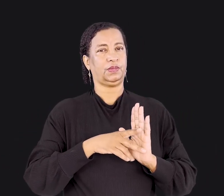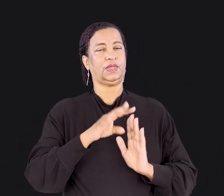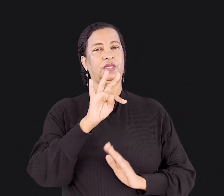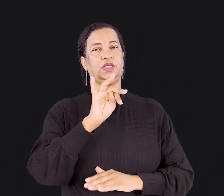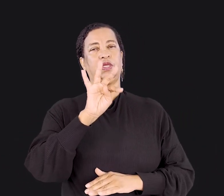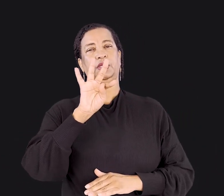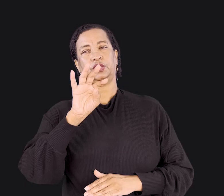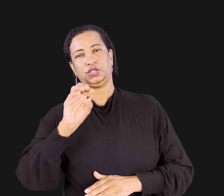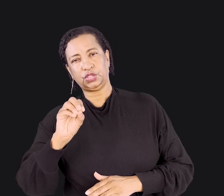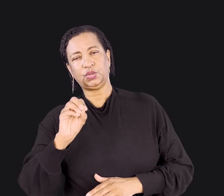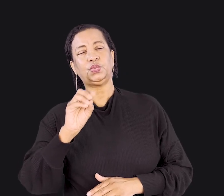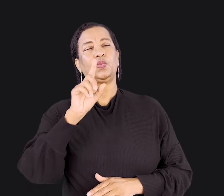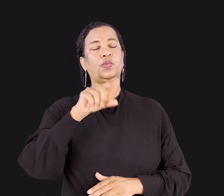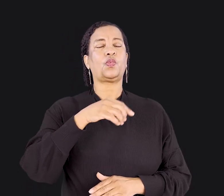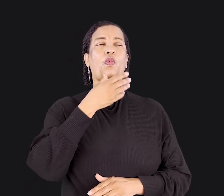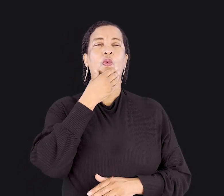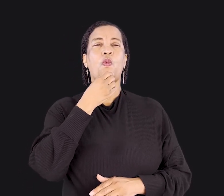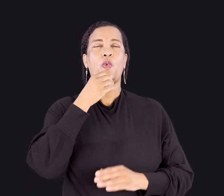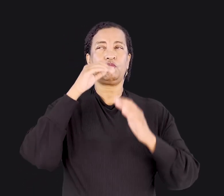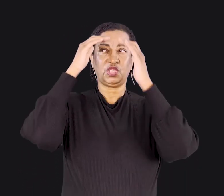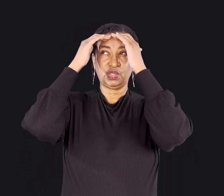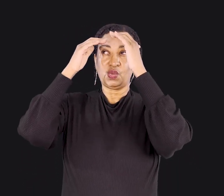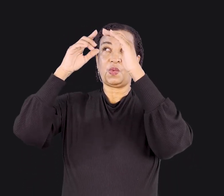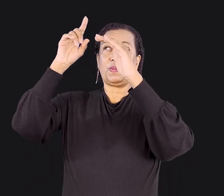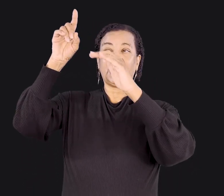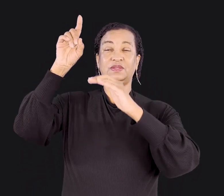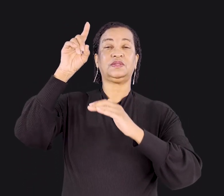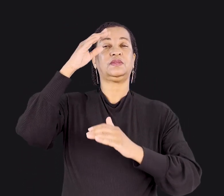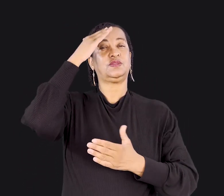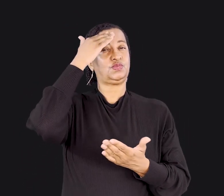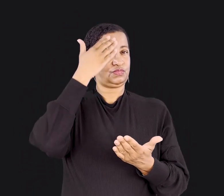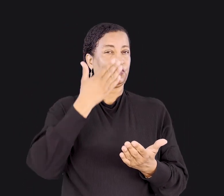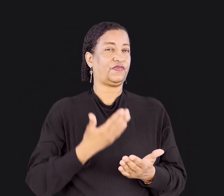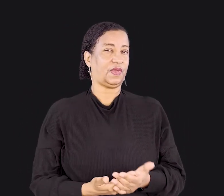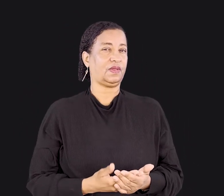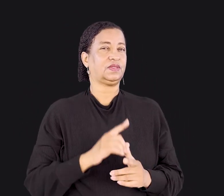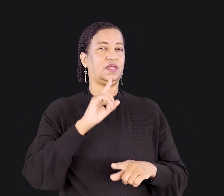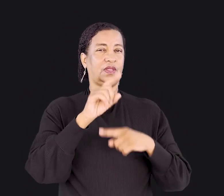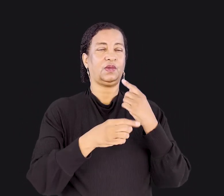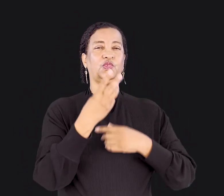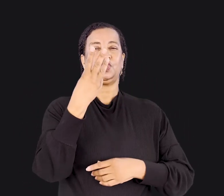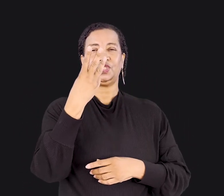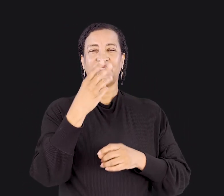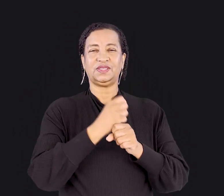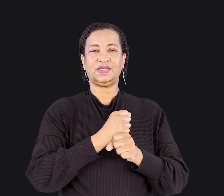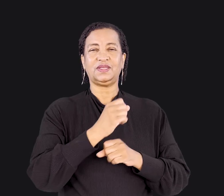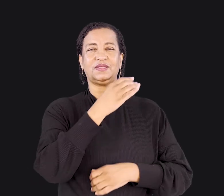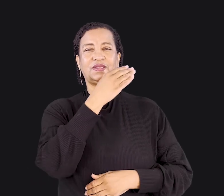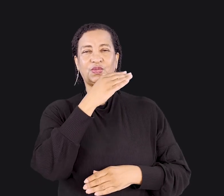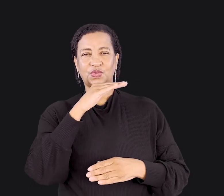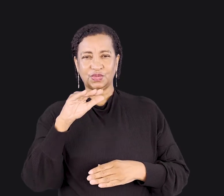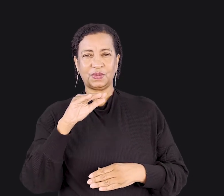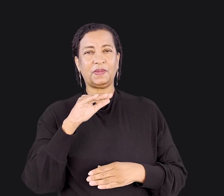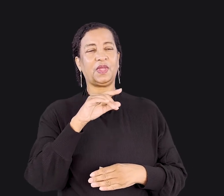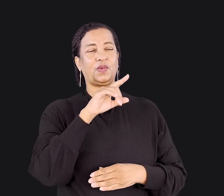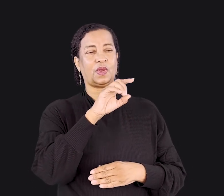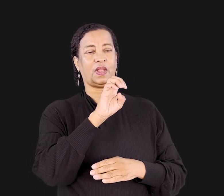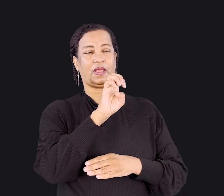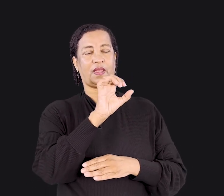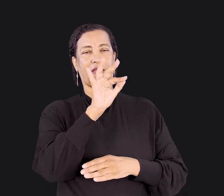Tito devia ser um homem temente a Deus e muito confiável. Depois de 3 anos e meio em Éfeso, Paulo teve de sair porque causou